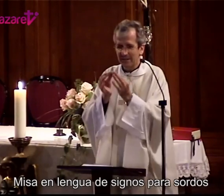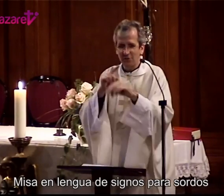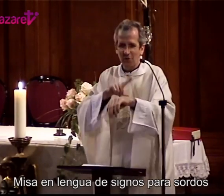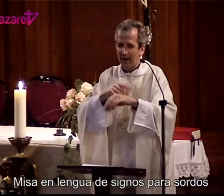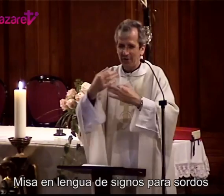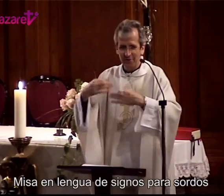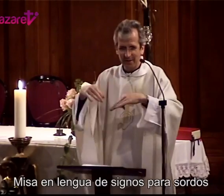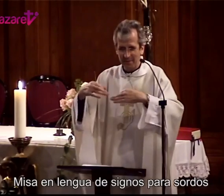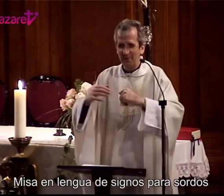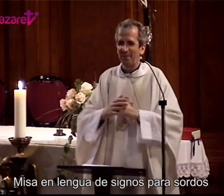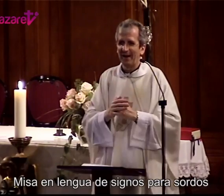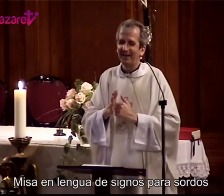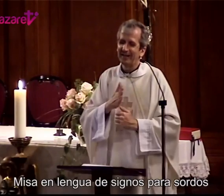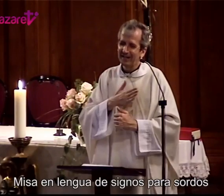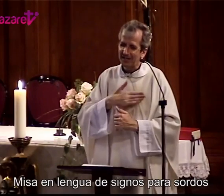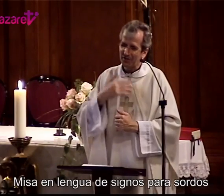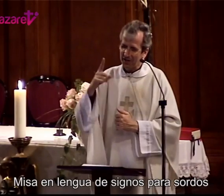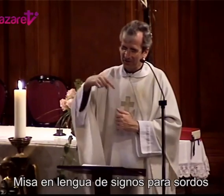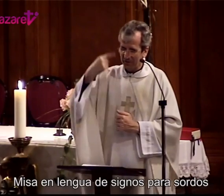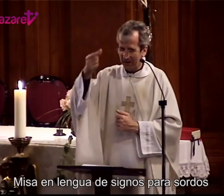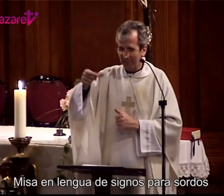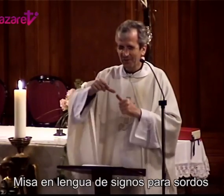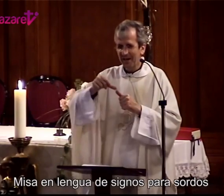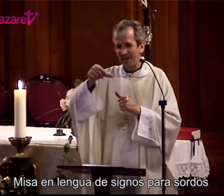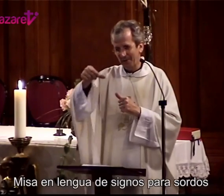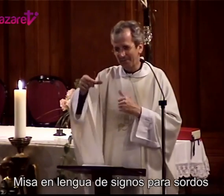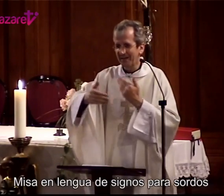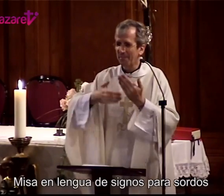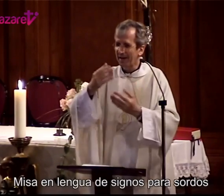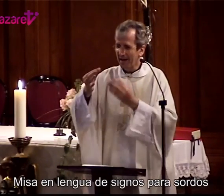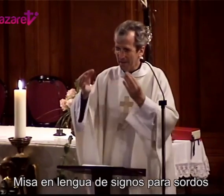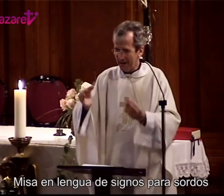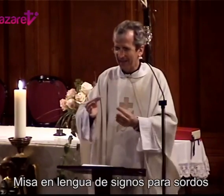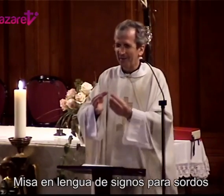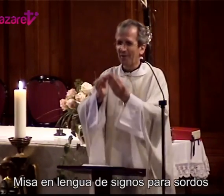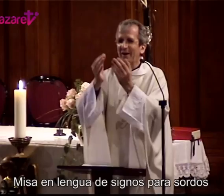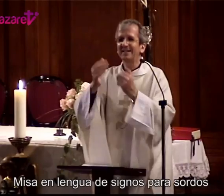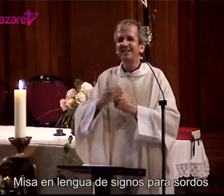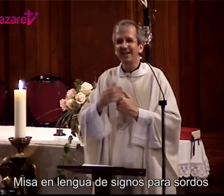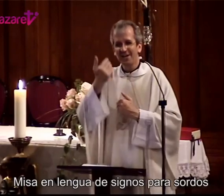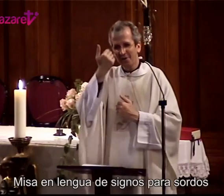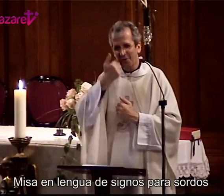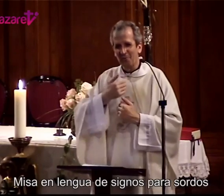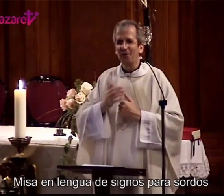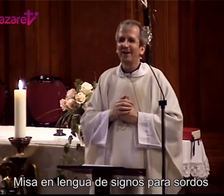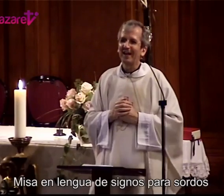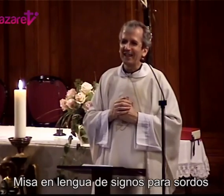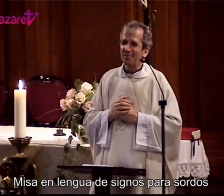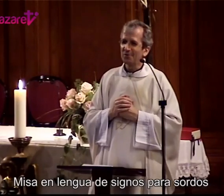son horario también normal. Si Dios quiere, nos encontraremos la próxima semana para celebrar la Eucaristía como hacemos